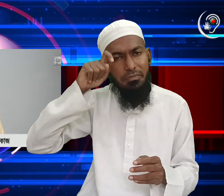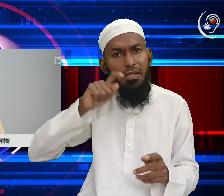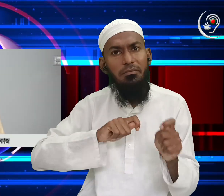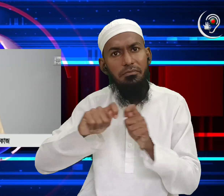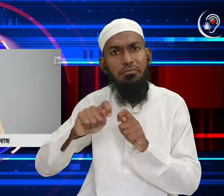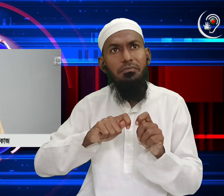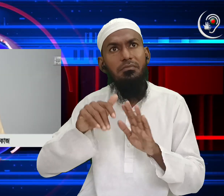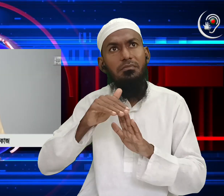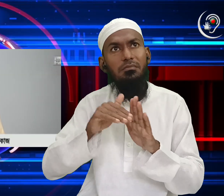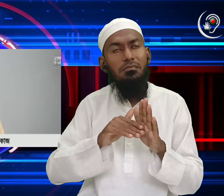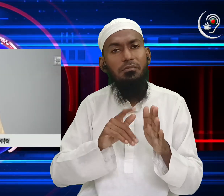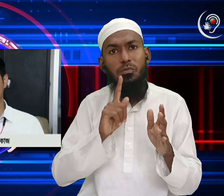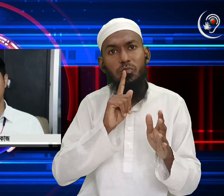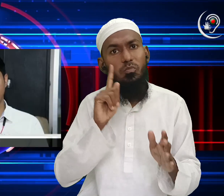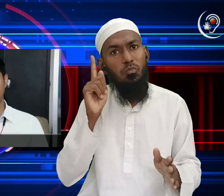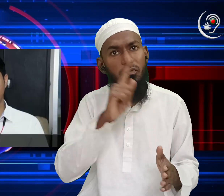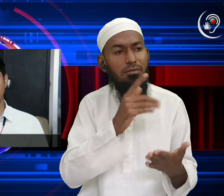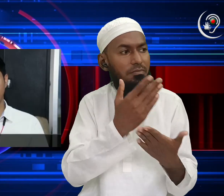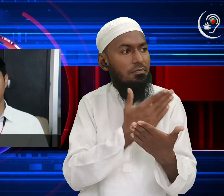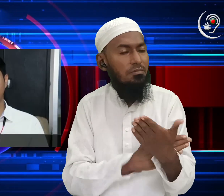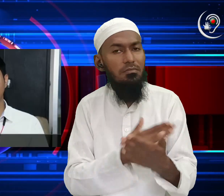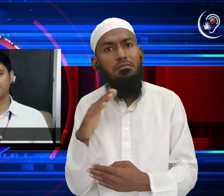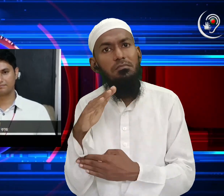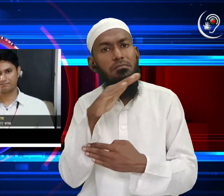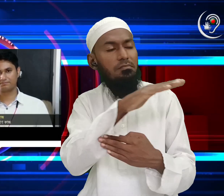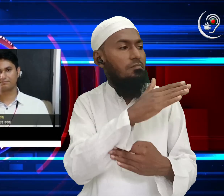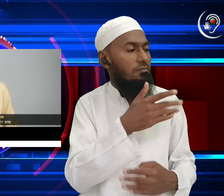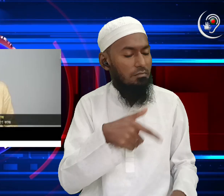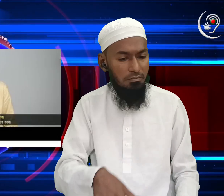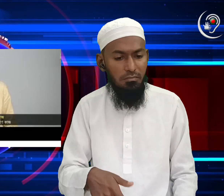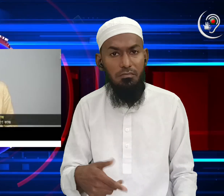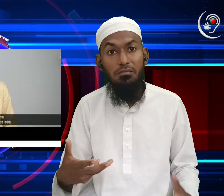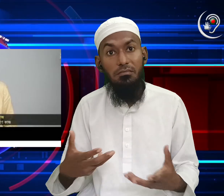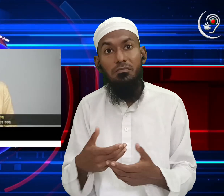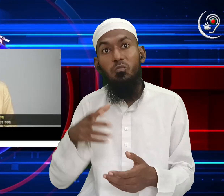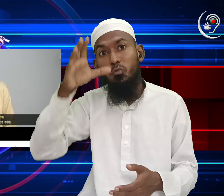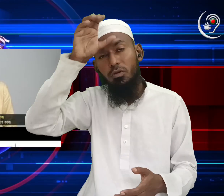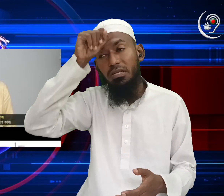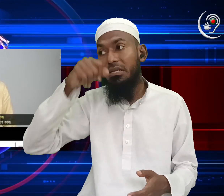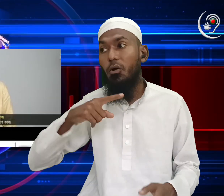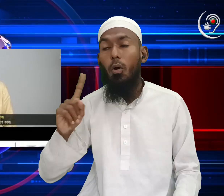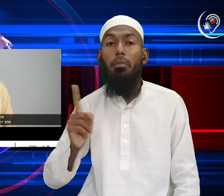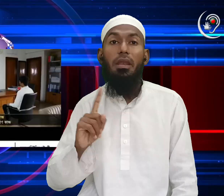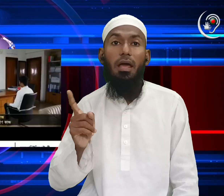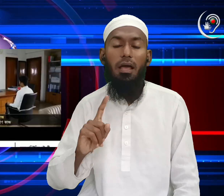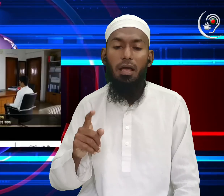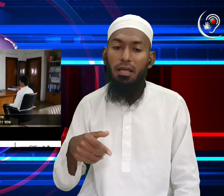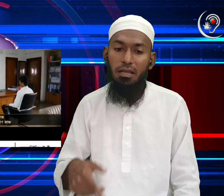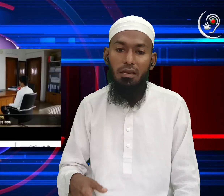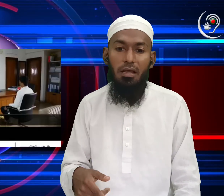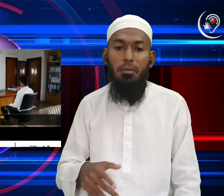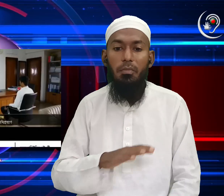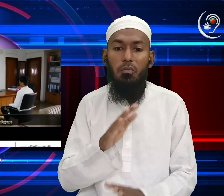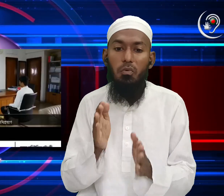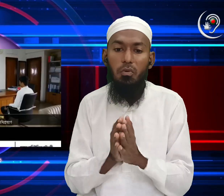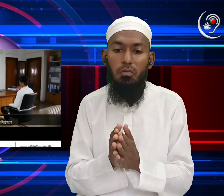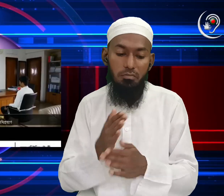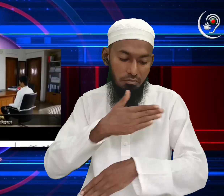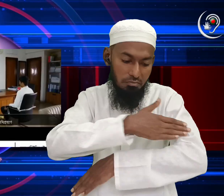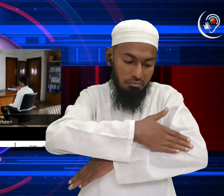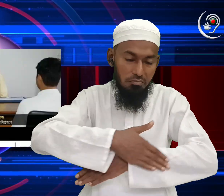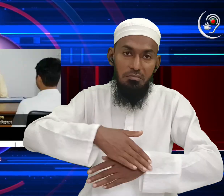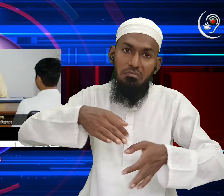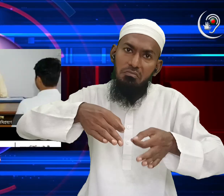পত্র দিয়েছে যে এই জায়গা তাদের পক্ষে দেওয়া সম্ভব না। আমরা বলছি আমাদের নেসেসারি এই জায়গাটা। বিষয়টি সমাধানে সংস্থাটির